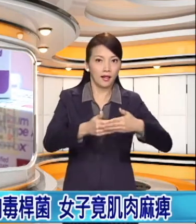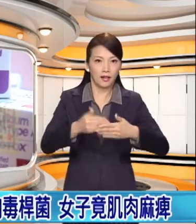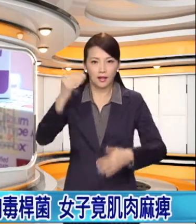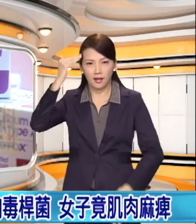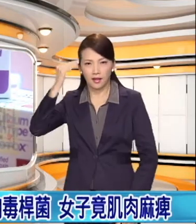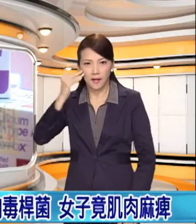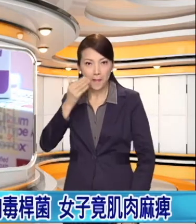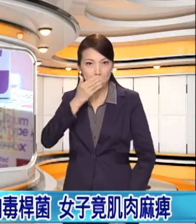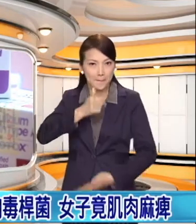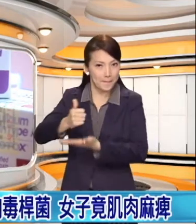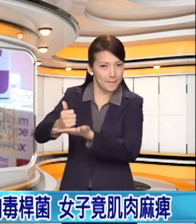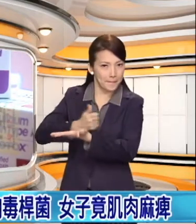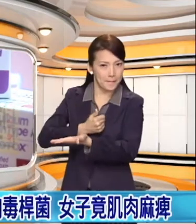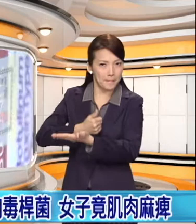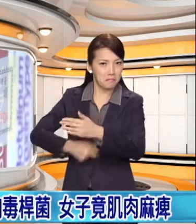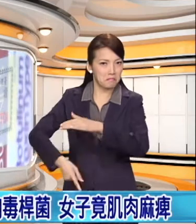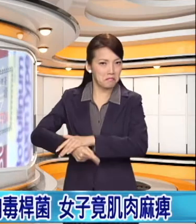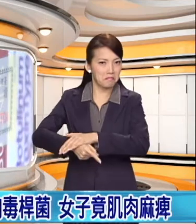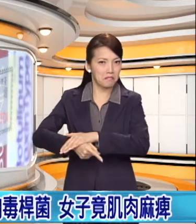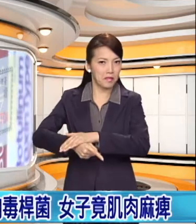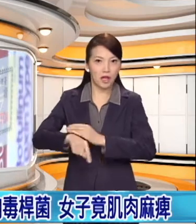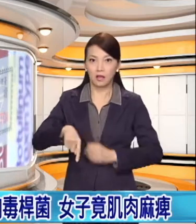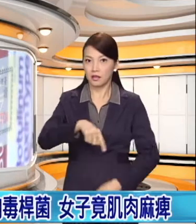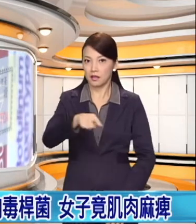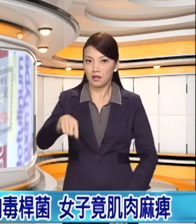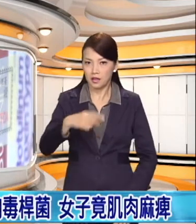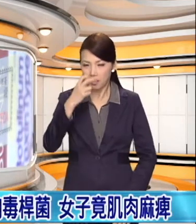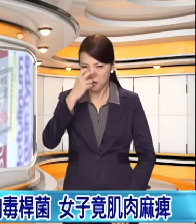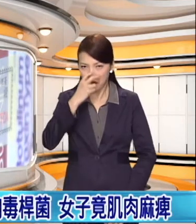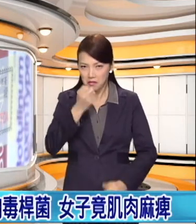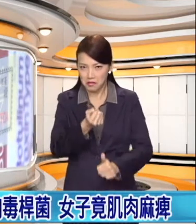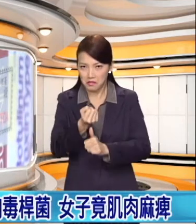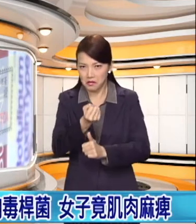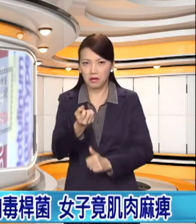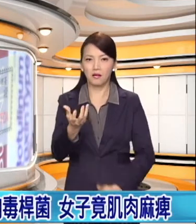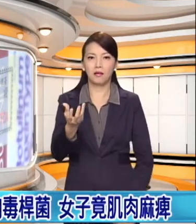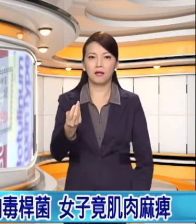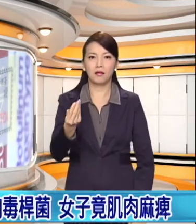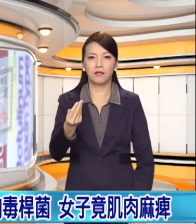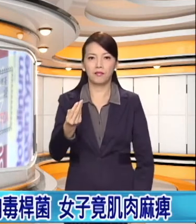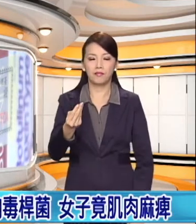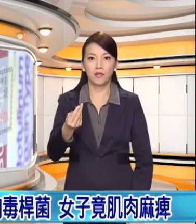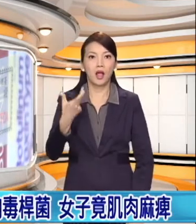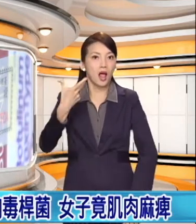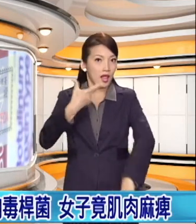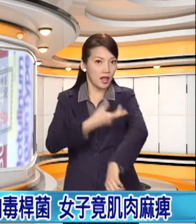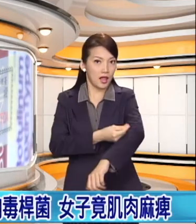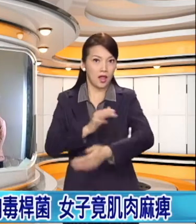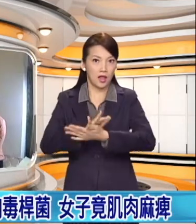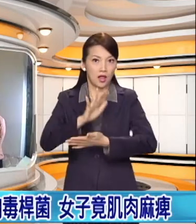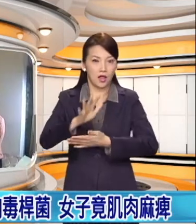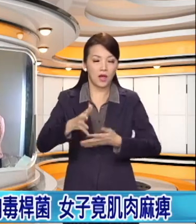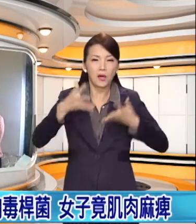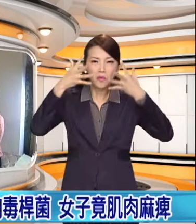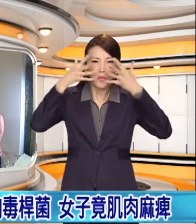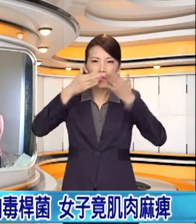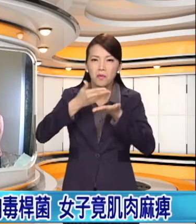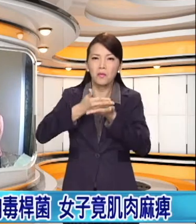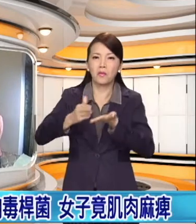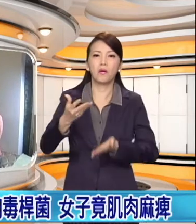酸等等，从中国或者是韩国非法流入台湾。这些产品缺乏品质管